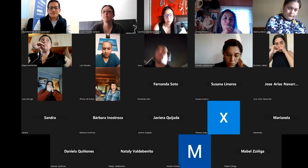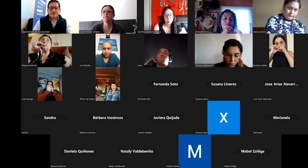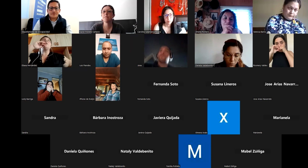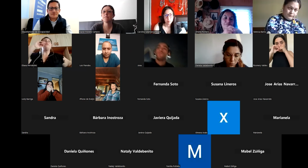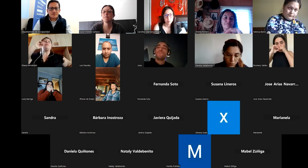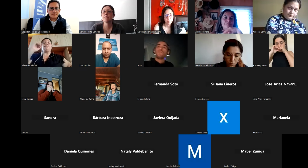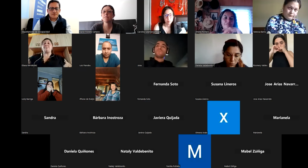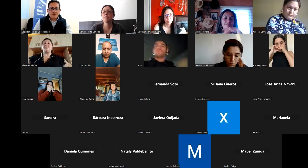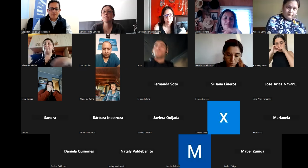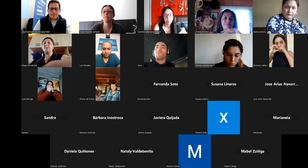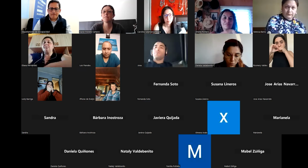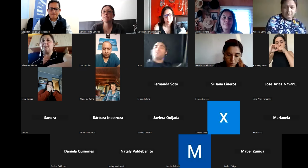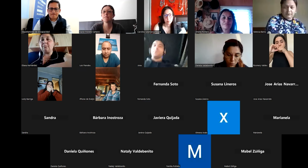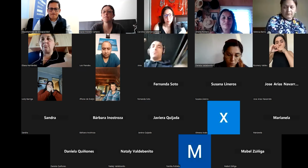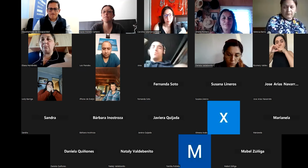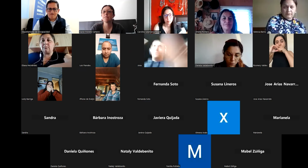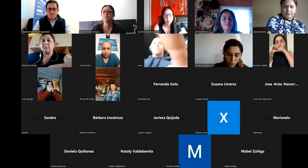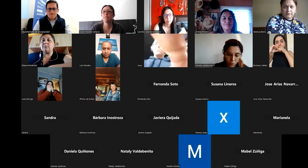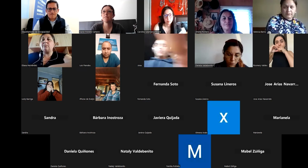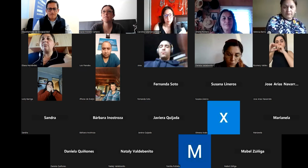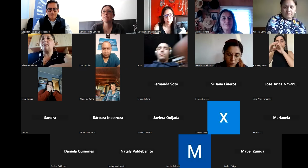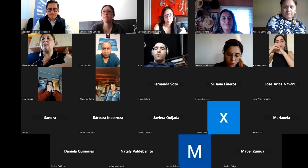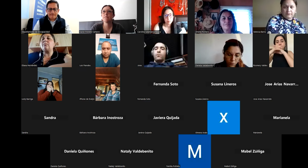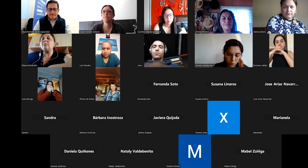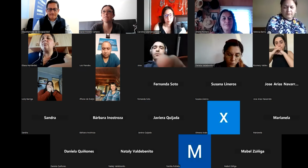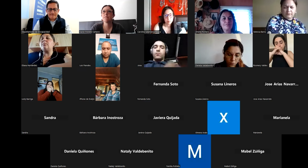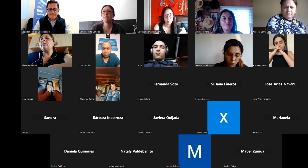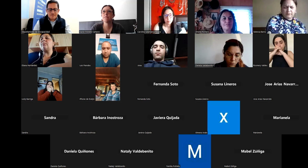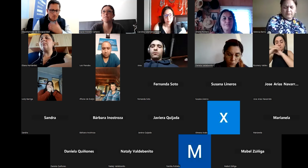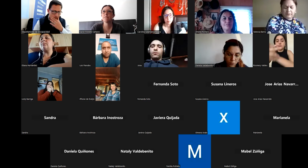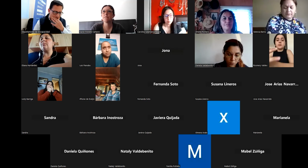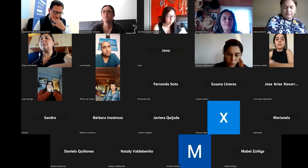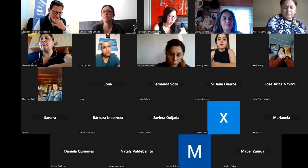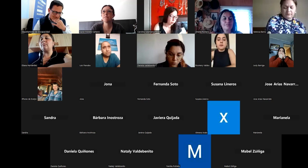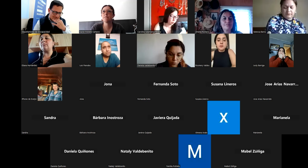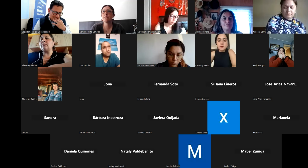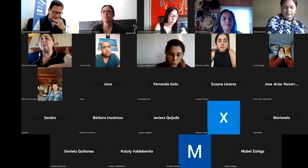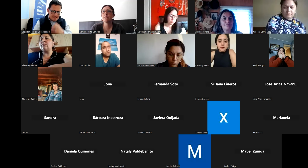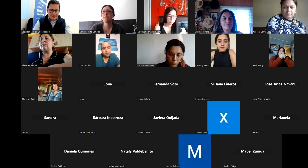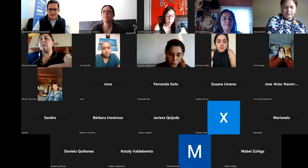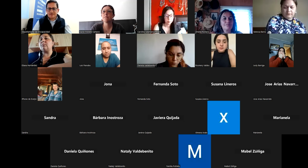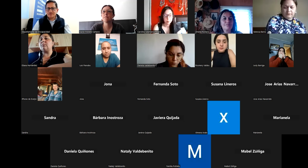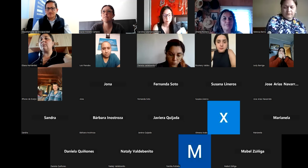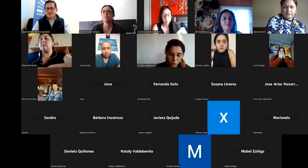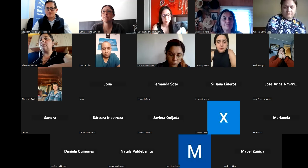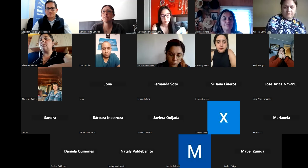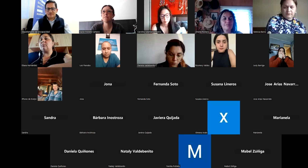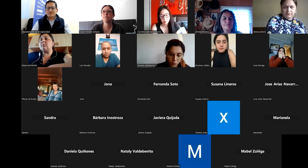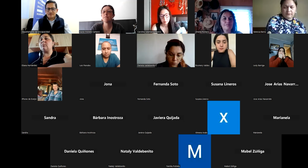si agregar igual lo que usted decía que muchos no hablan no optan por no hablar porque dicen que igual se cansan al